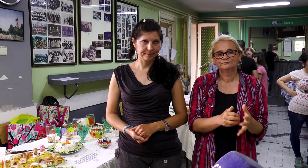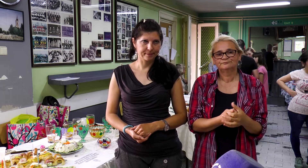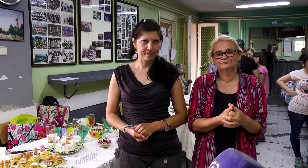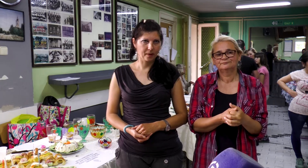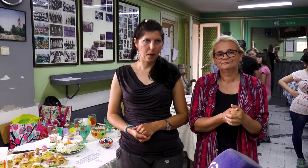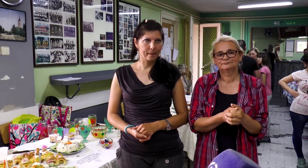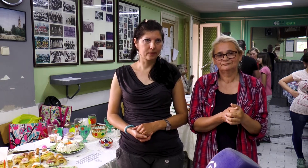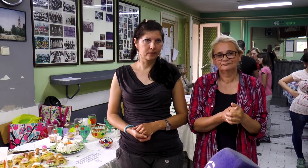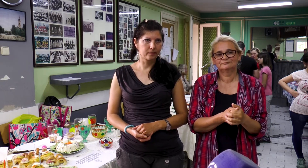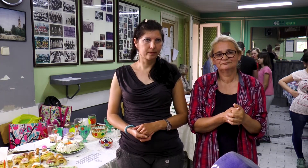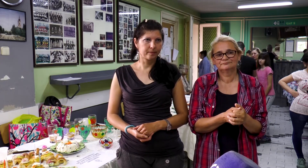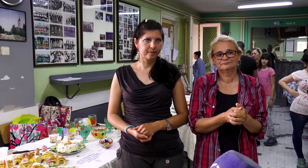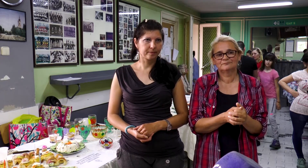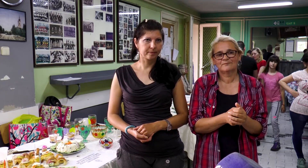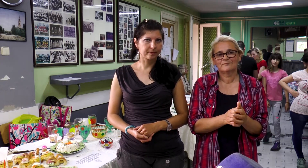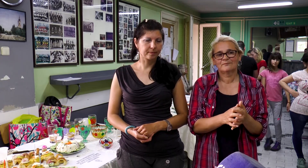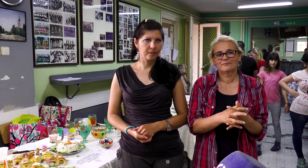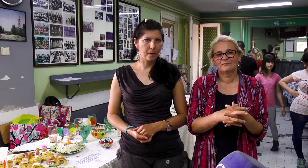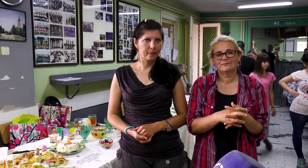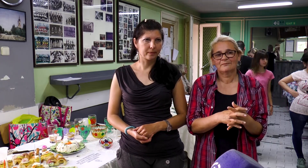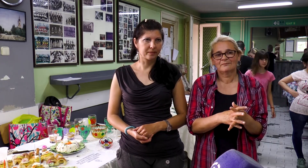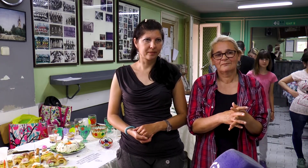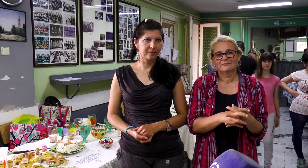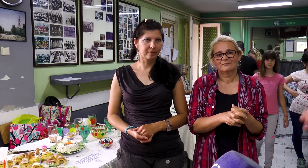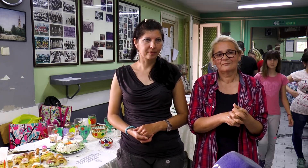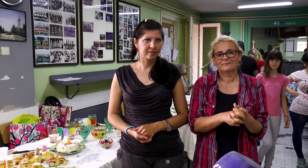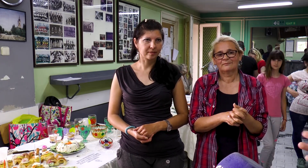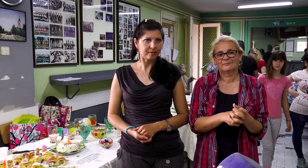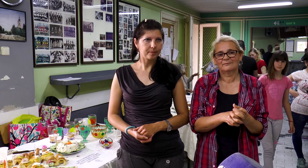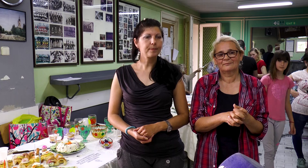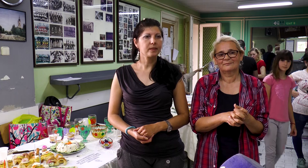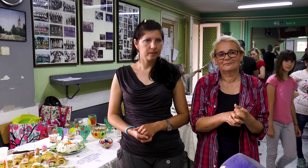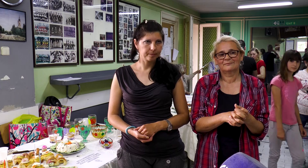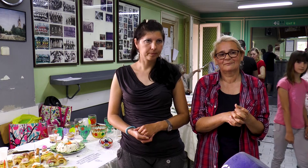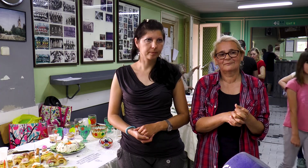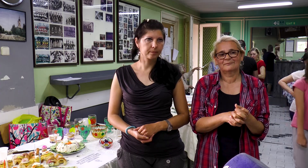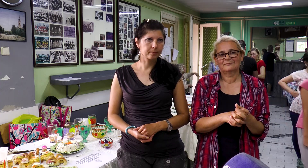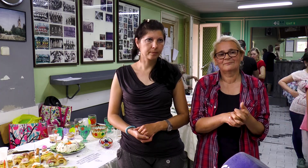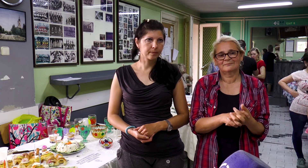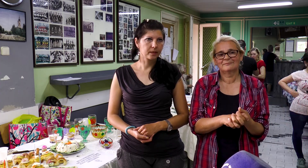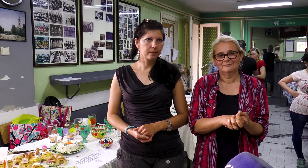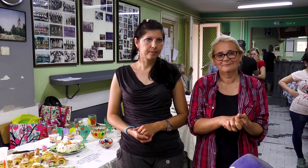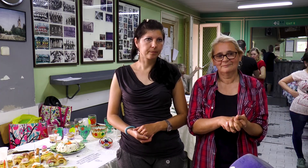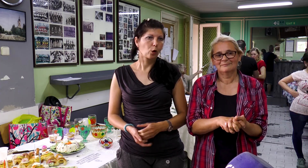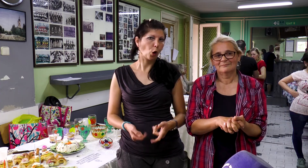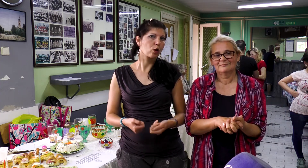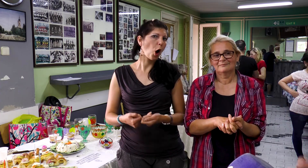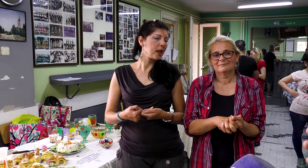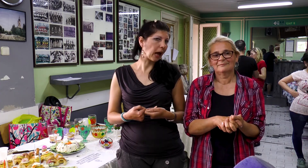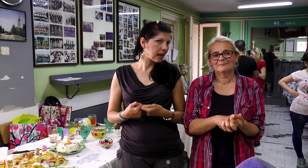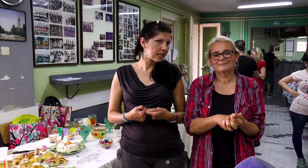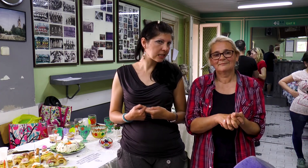podršku lokalne skupštine koja ih podržava i njihov rad i njihove aktivnosti. Koliko je